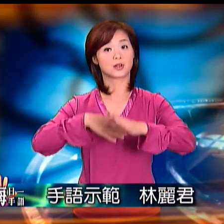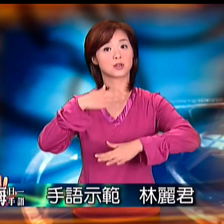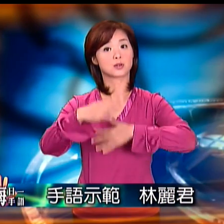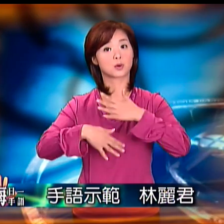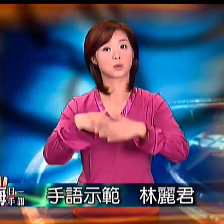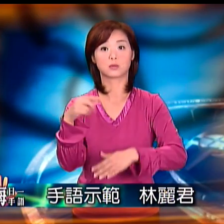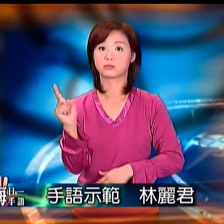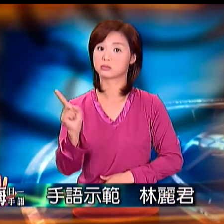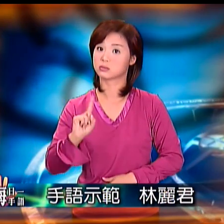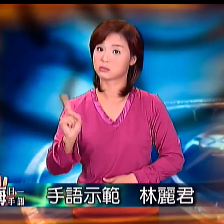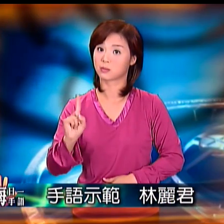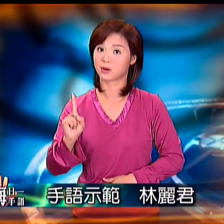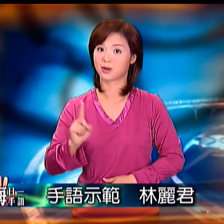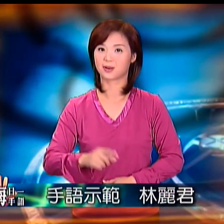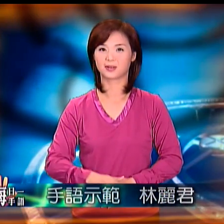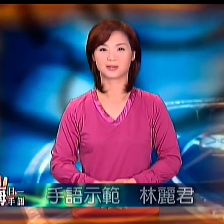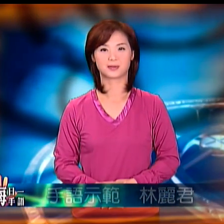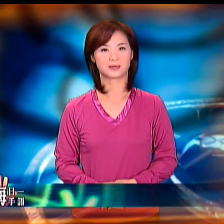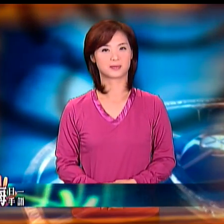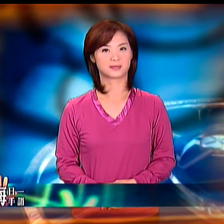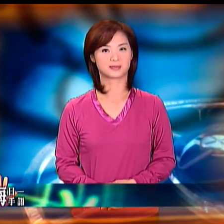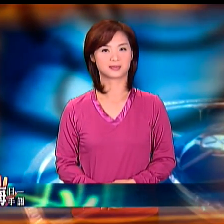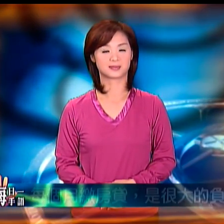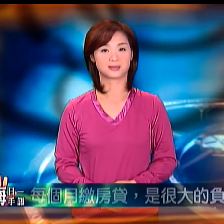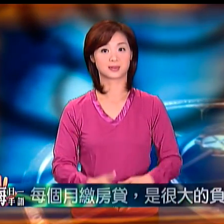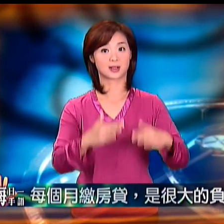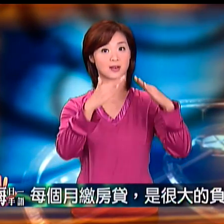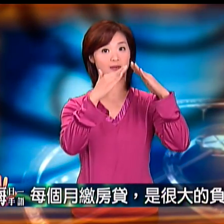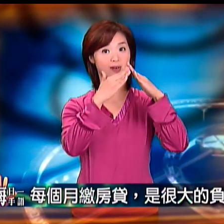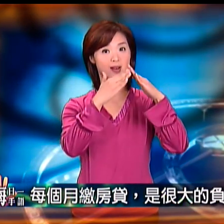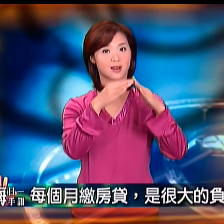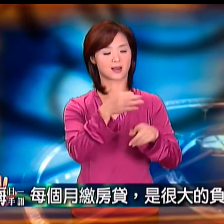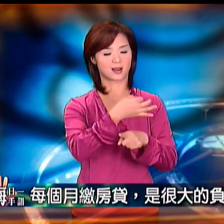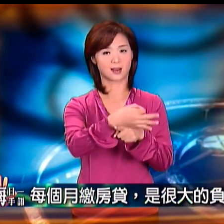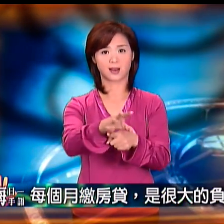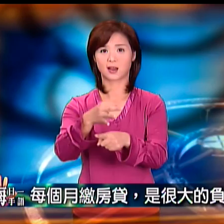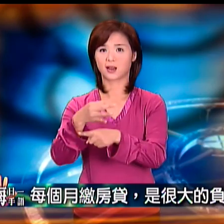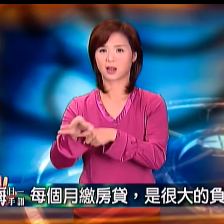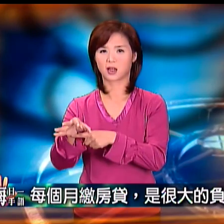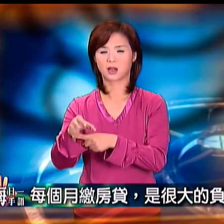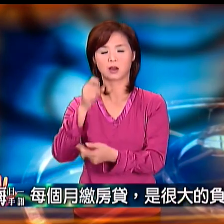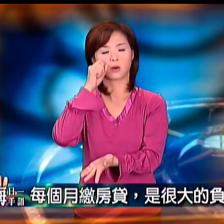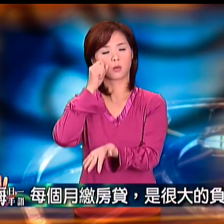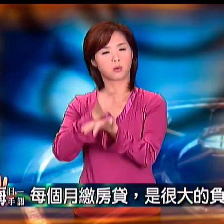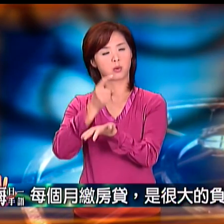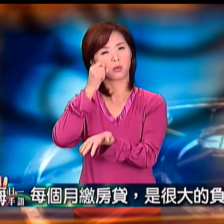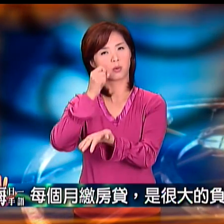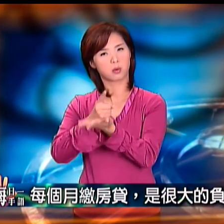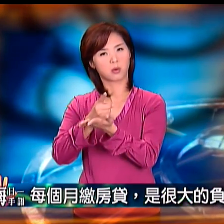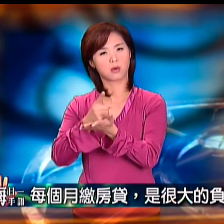有关的手语。每个月缴房贷是很大的负